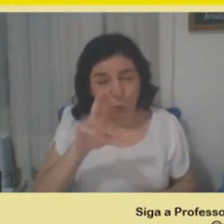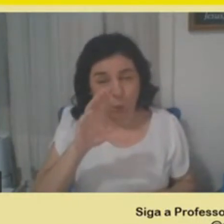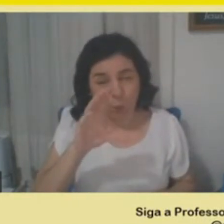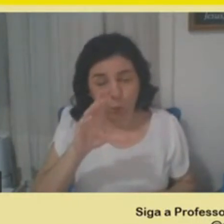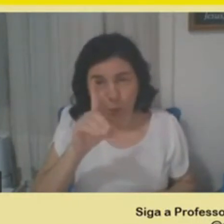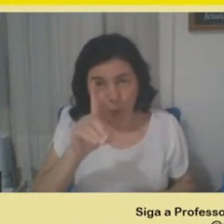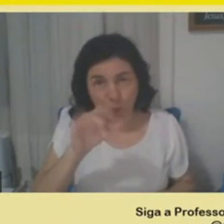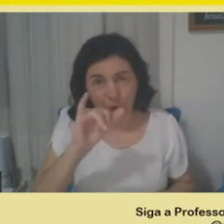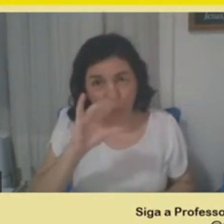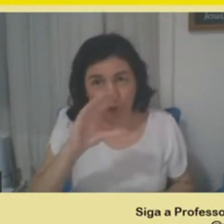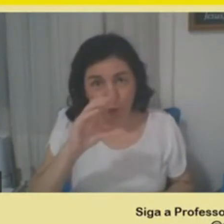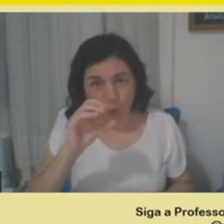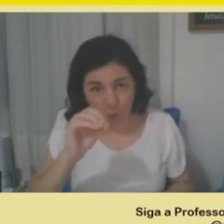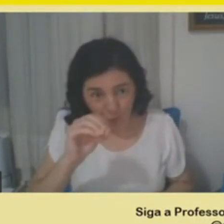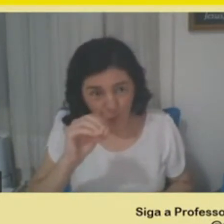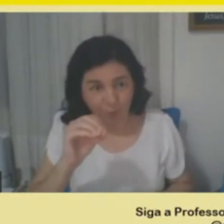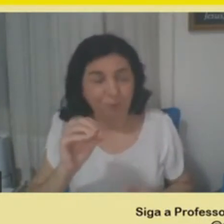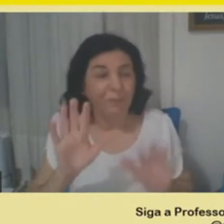matemática?